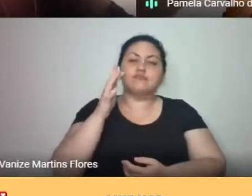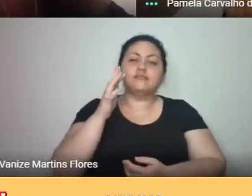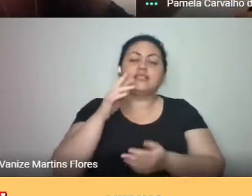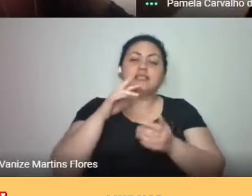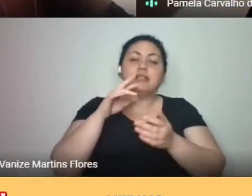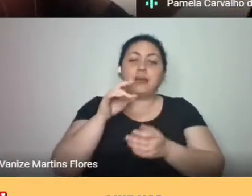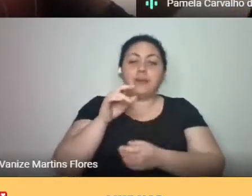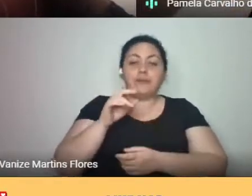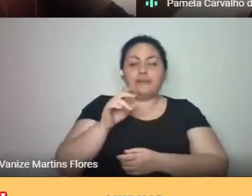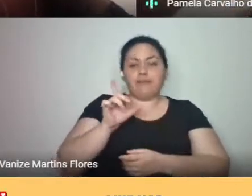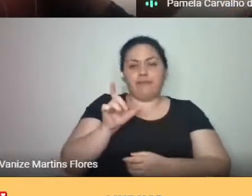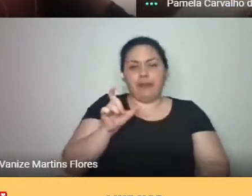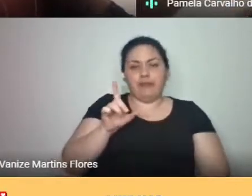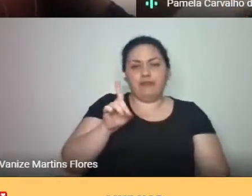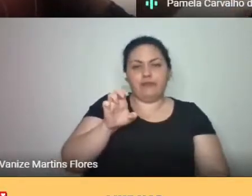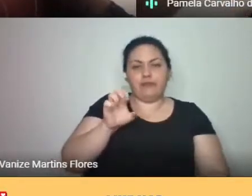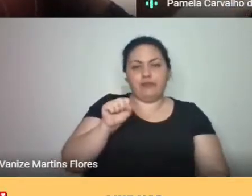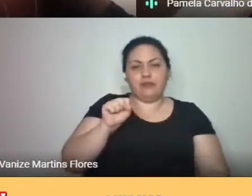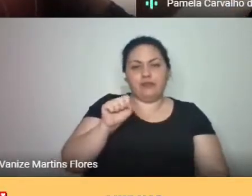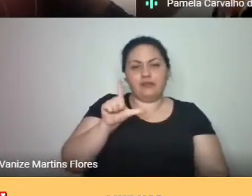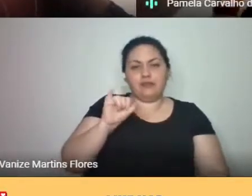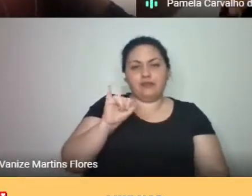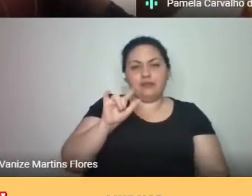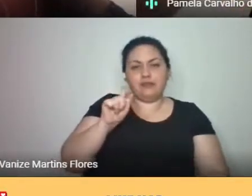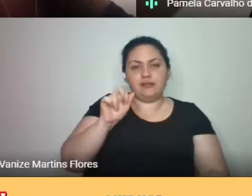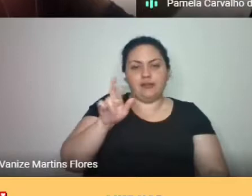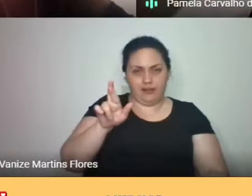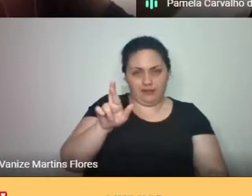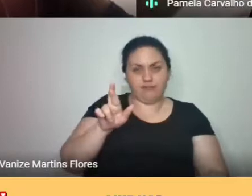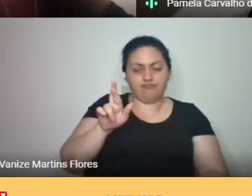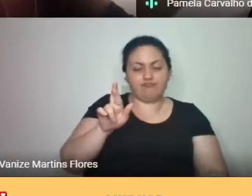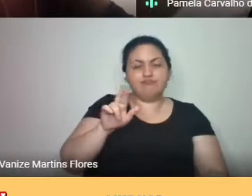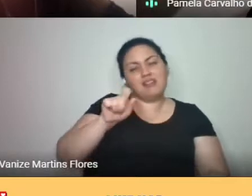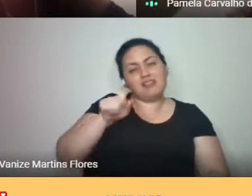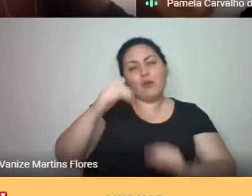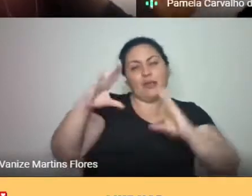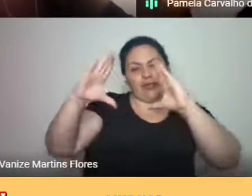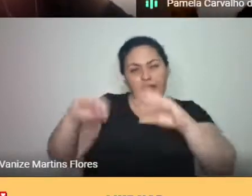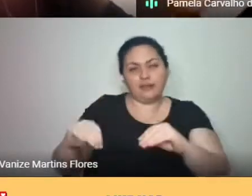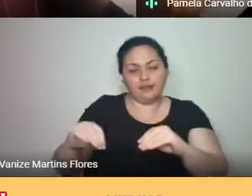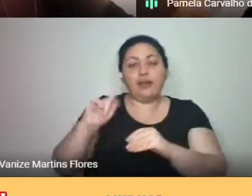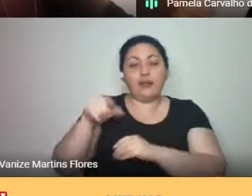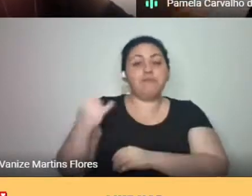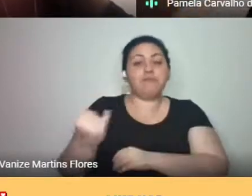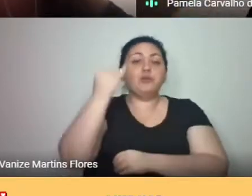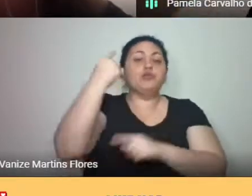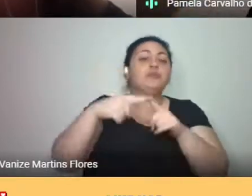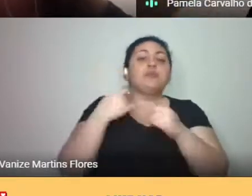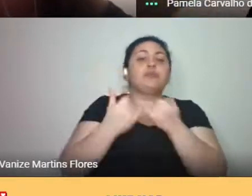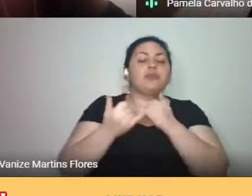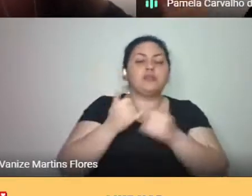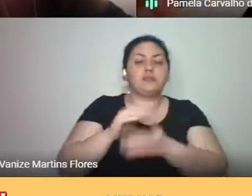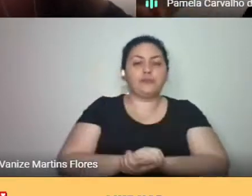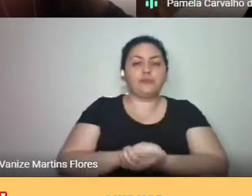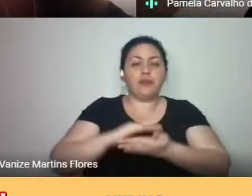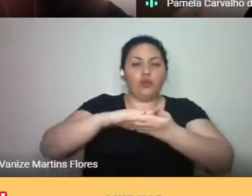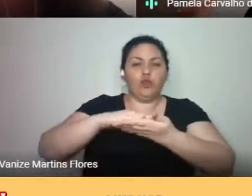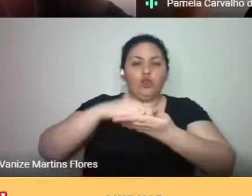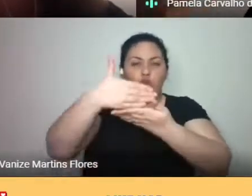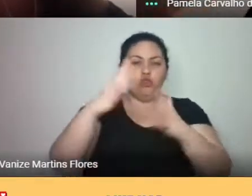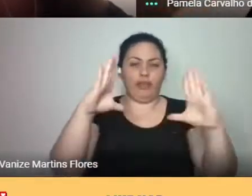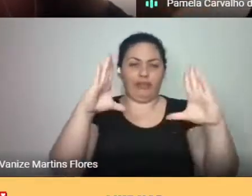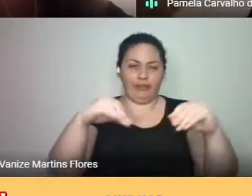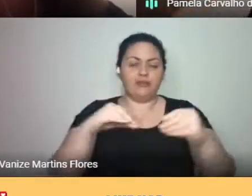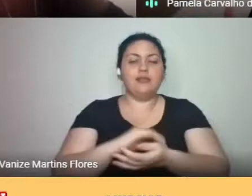Desligar o computador quando eu termino de trabalhar, fechar ele, não deixar ele ligado lá para amanhã eu